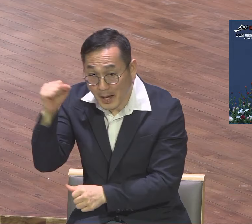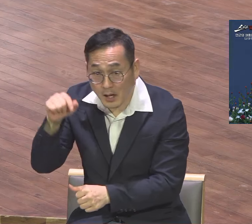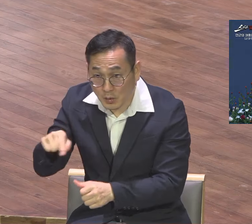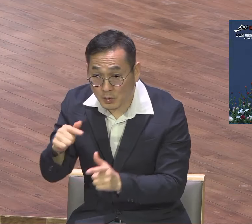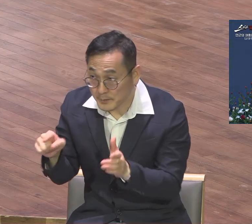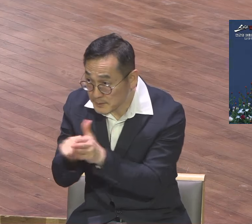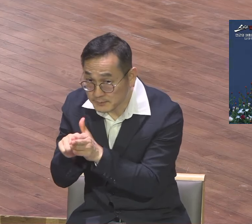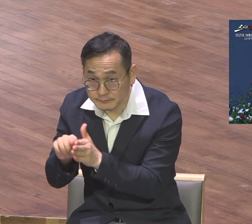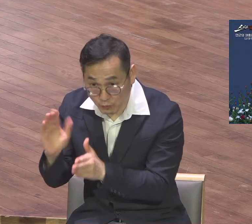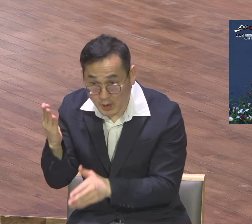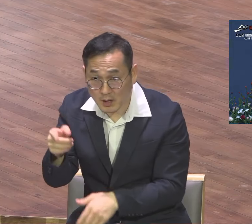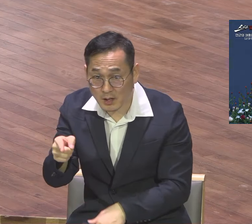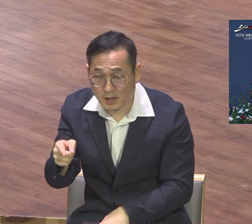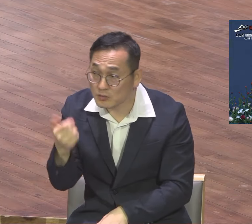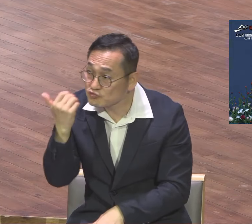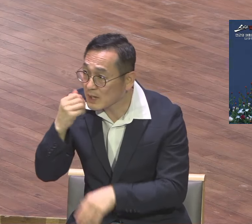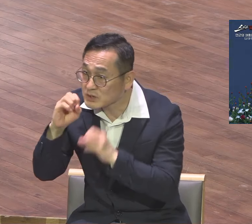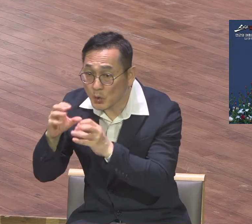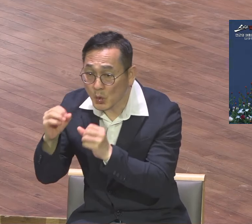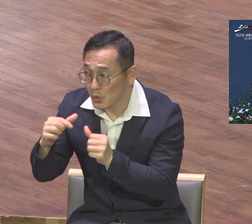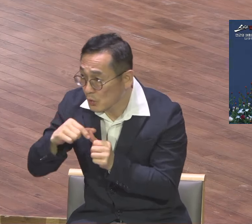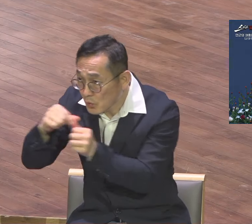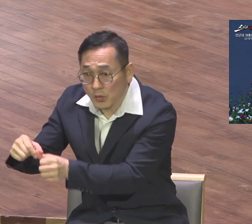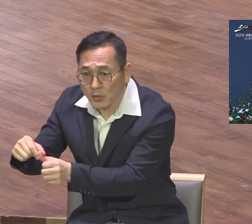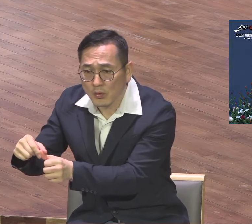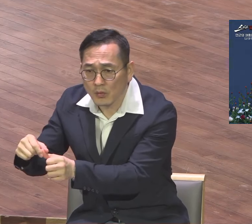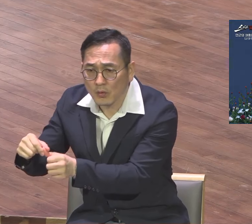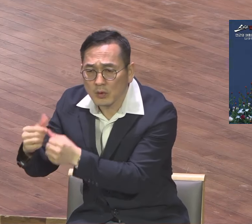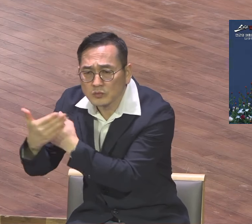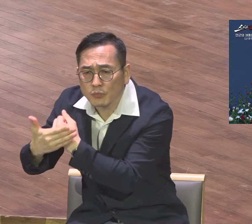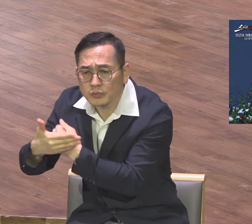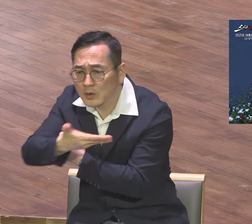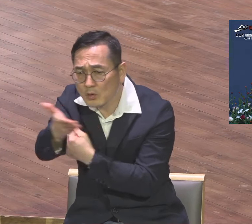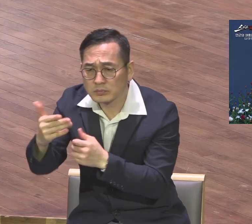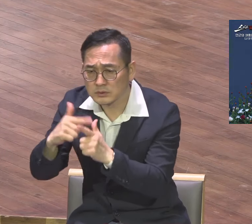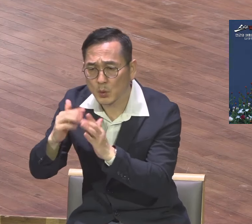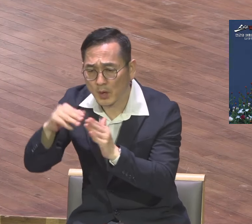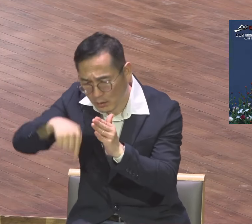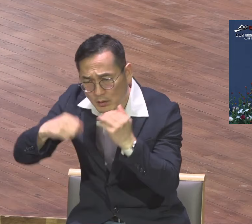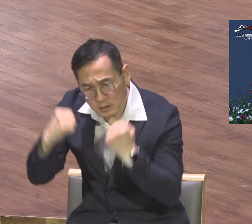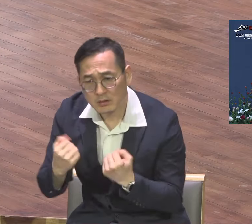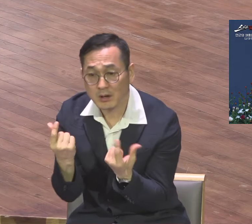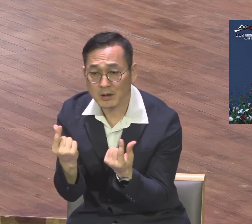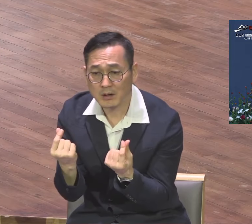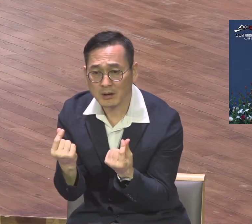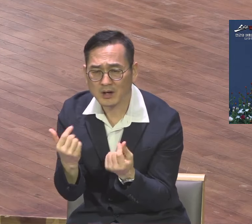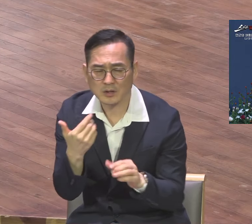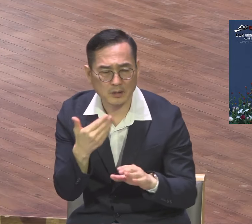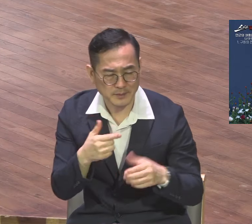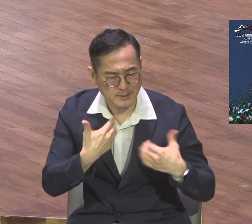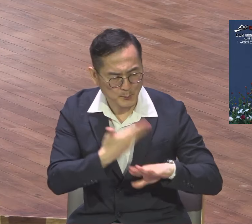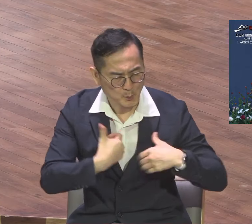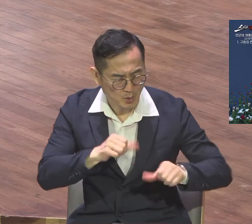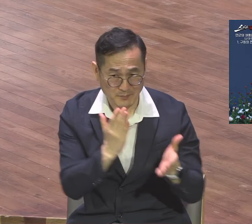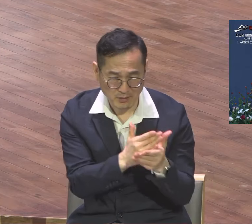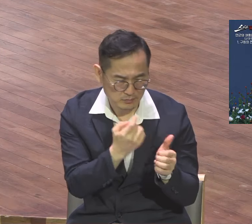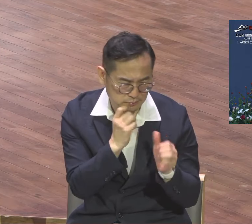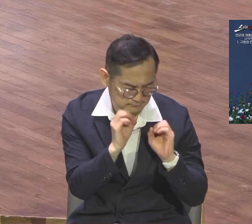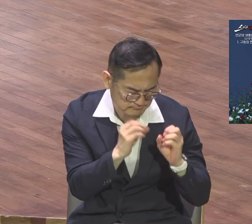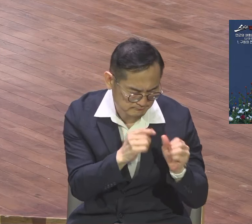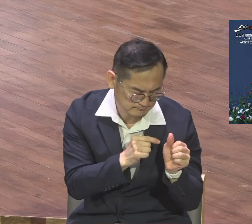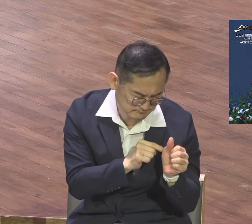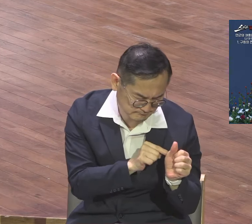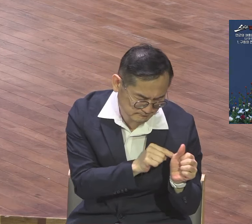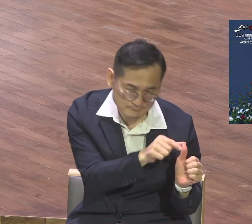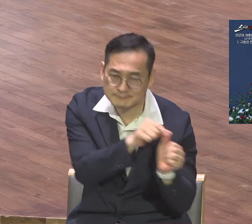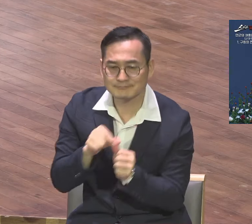이거 꼭 기억하시고 현장에 장막터 넓혀 나가기를 주의 이름으로 축복합니다. 그럼 첫째로 구원의 빛 예수 그리스도입니다. 자,